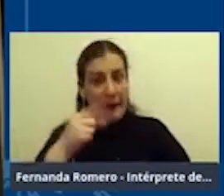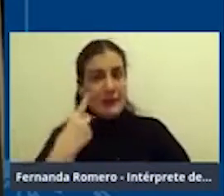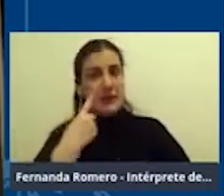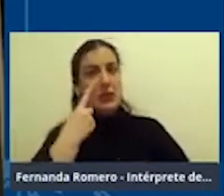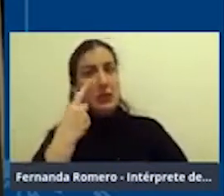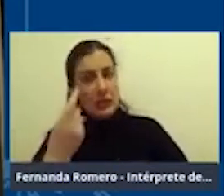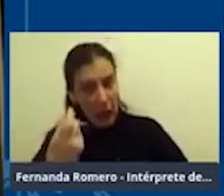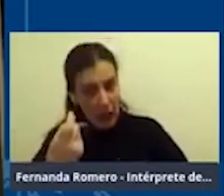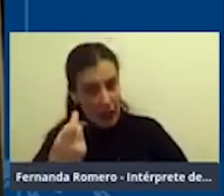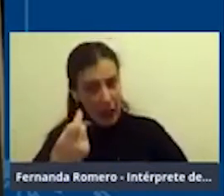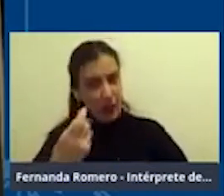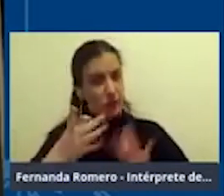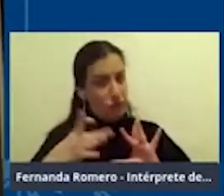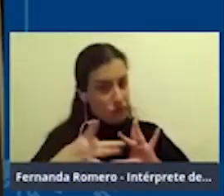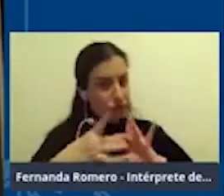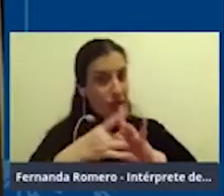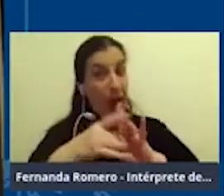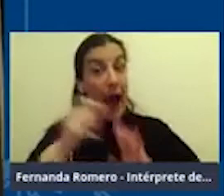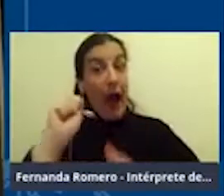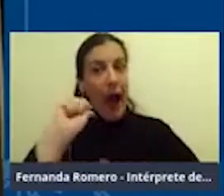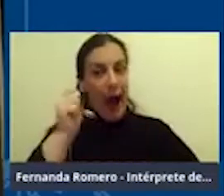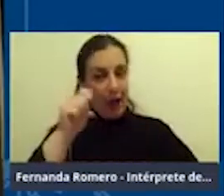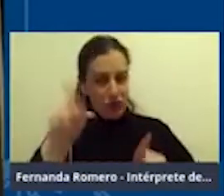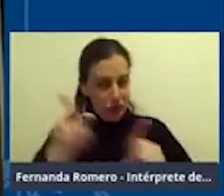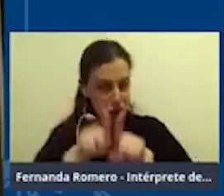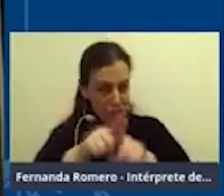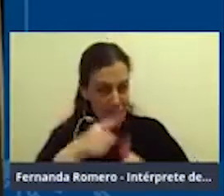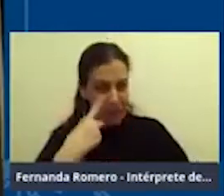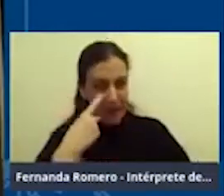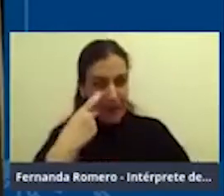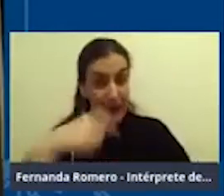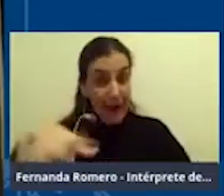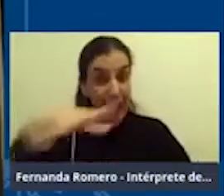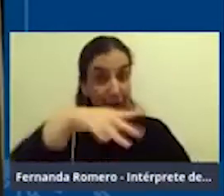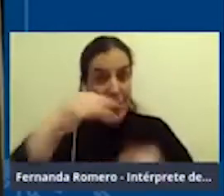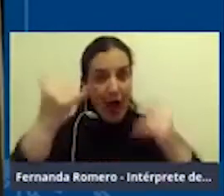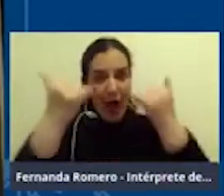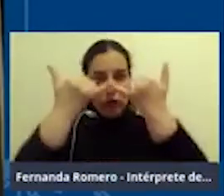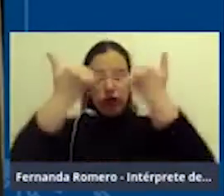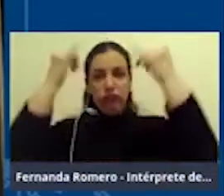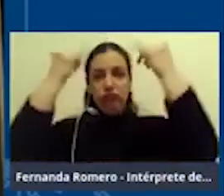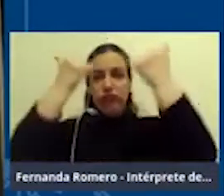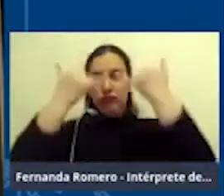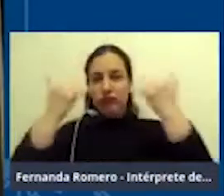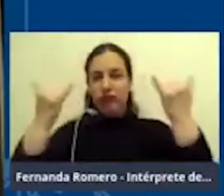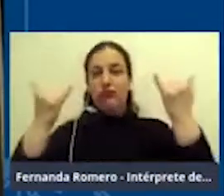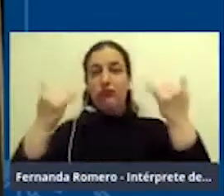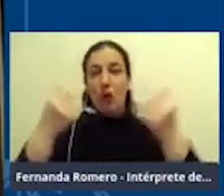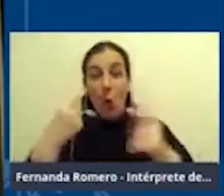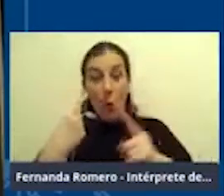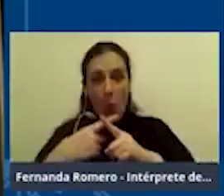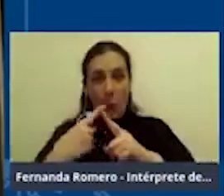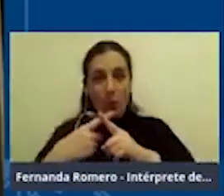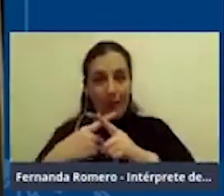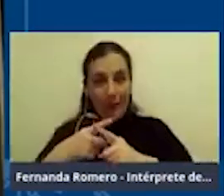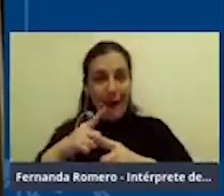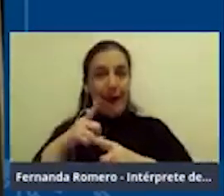cruzam. A Argentina também tem um interesse muito grande na área energética, porque tem uma grande reserva